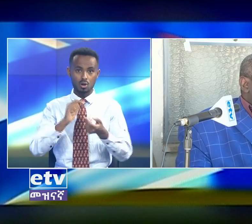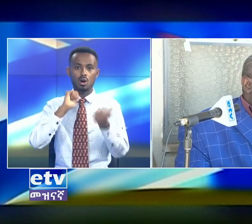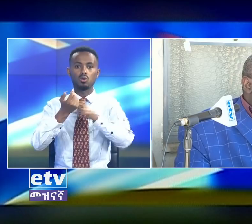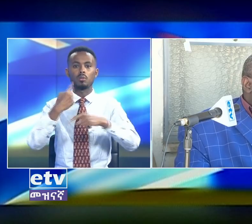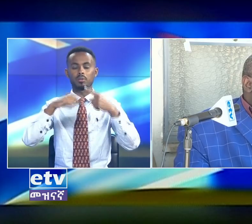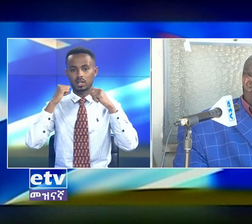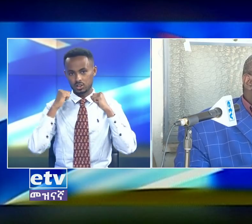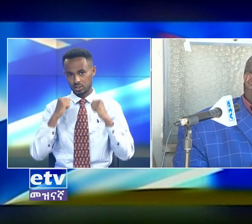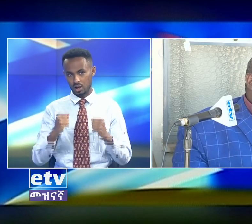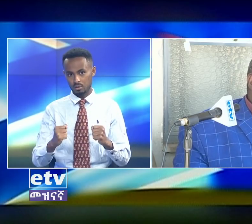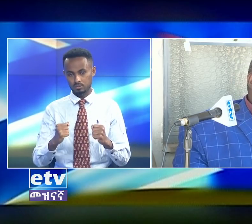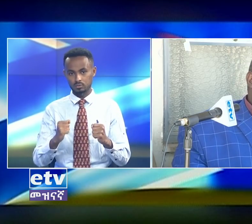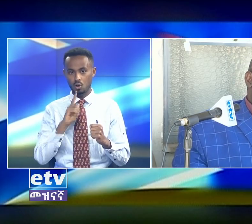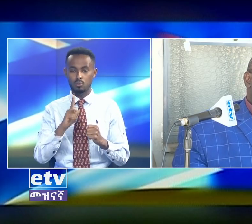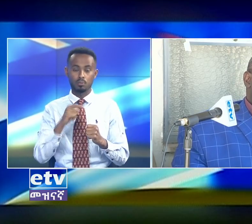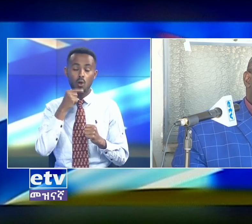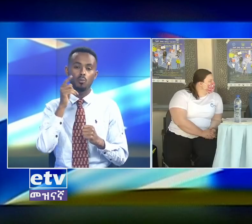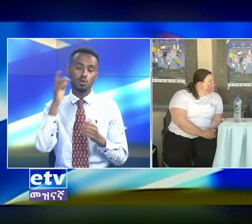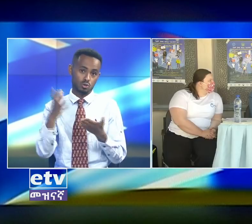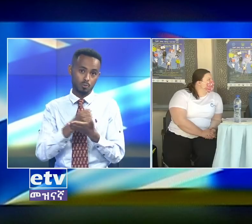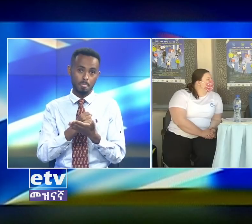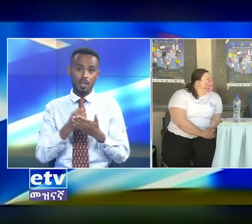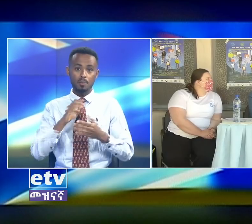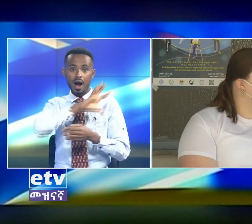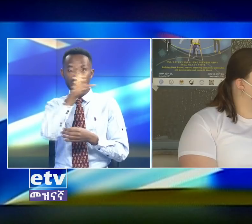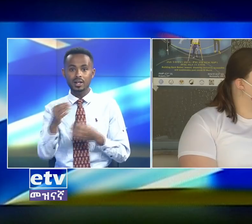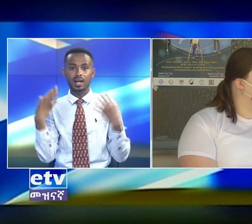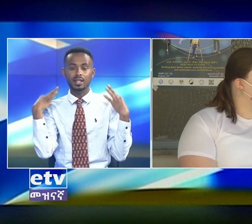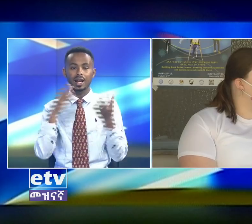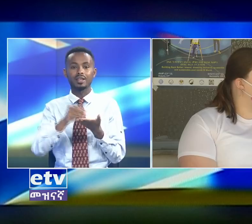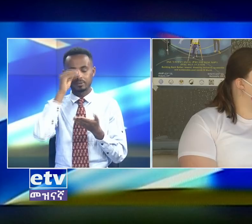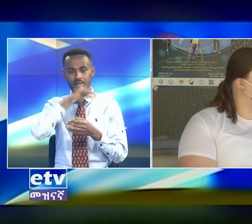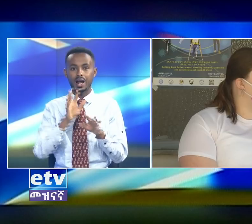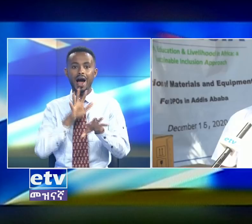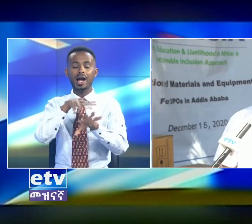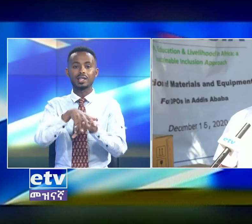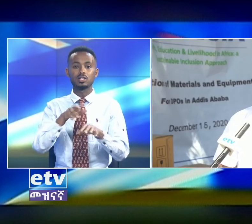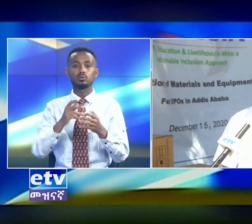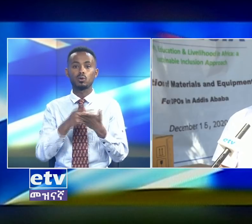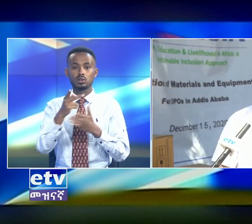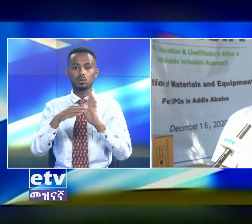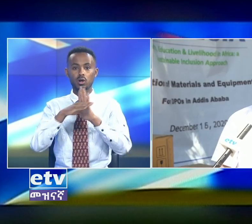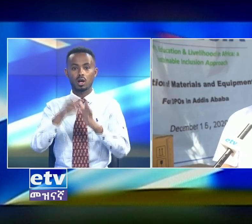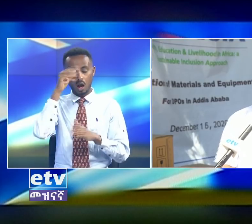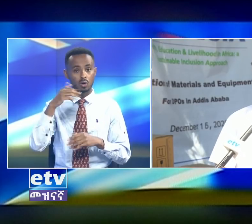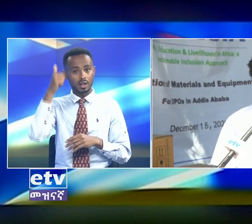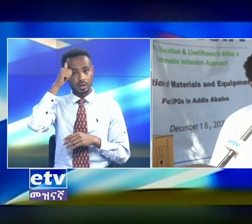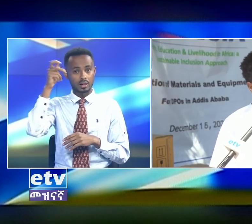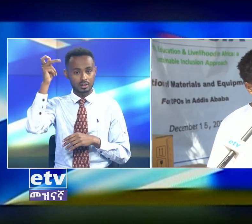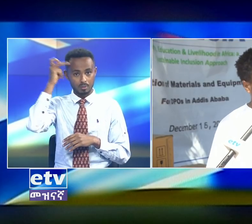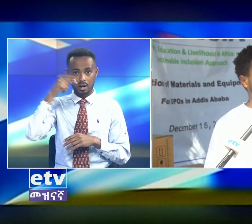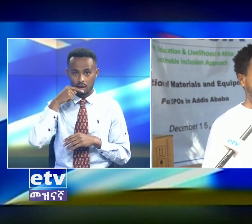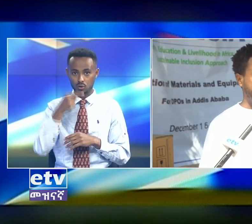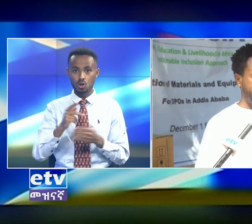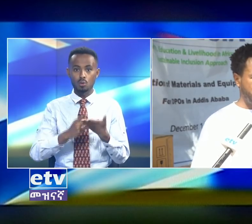ለውጥ ማምጣት የሚቻል ነው ብለን ነው የምንወስደው። በአፍሪካ የጤና ትምህርትና አካታች ፕሮጀክት ተወካይ አቶ አንተነህ ዳርሰማ